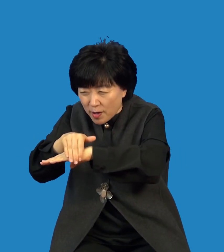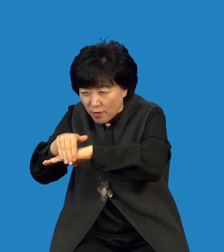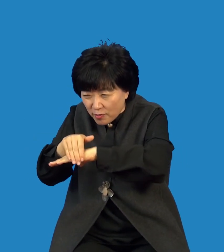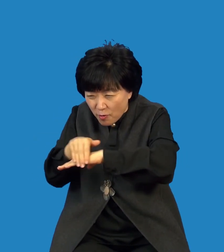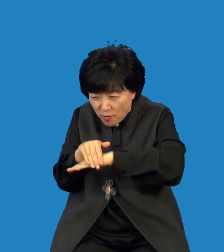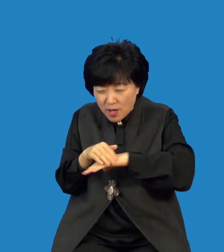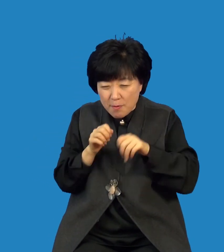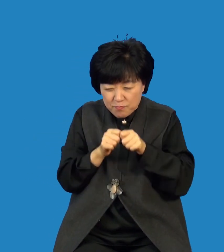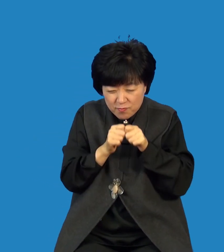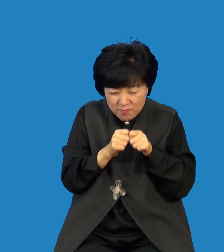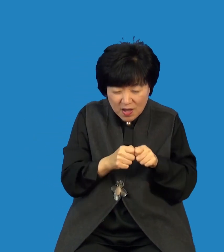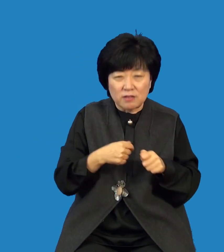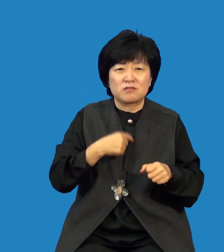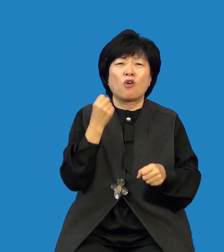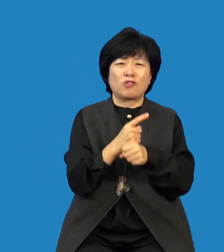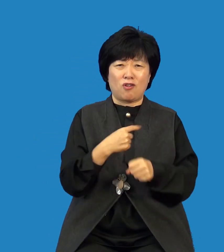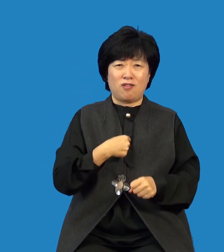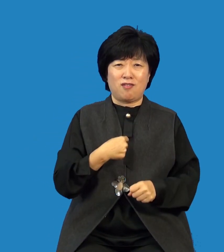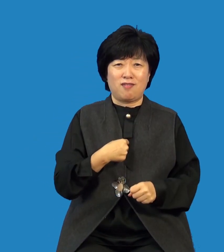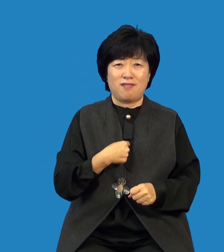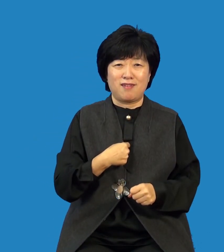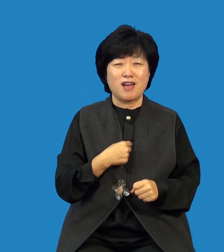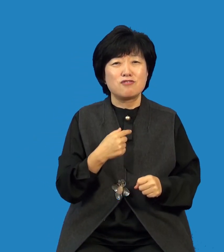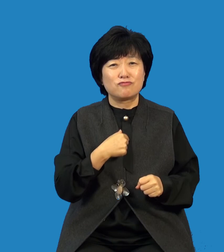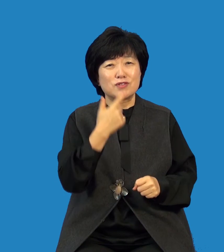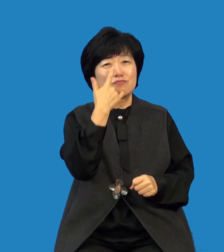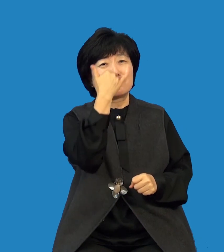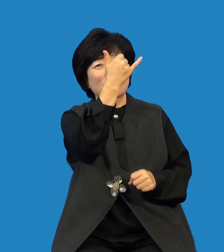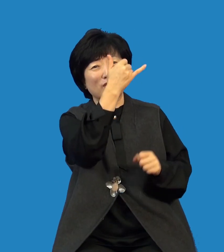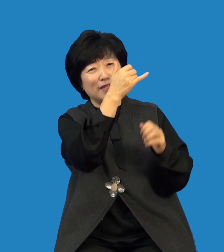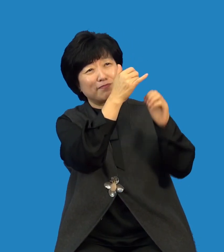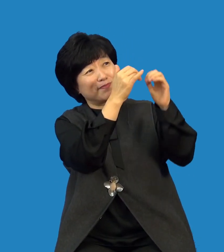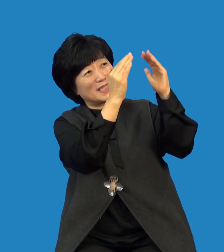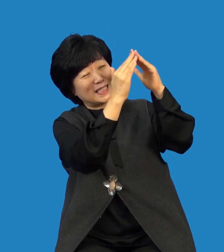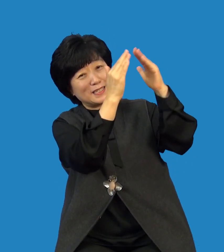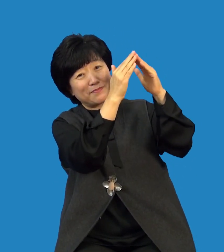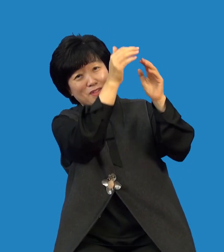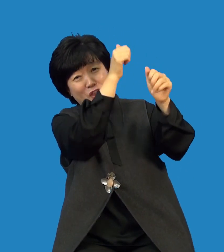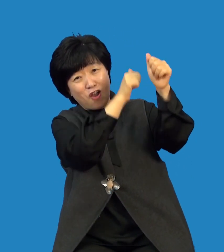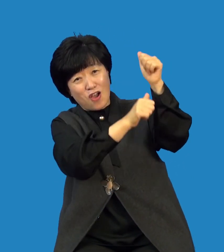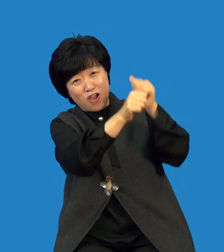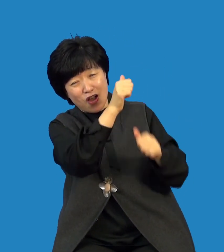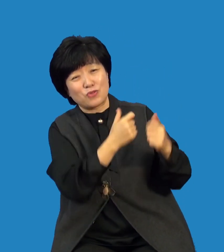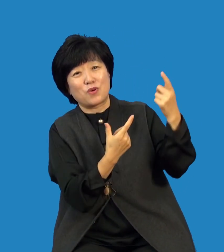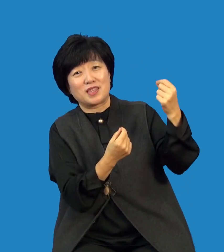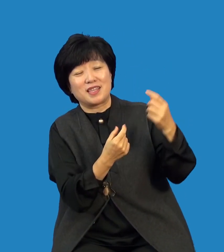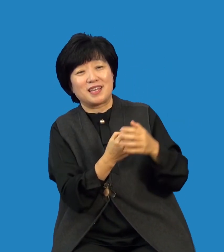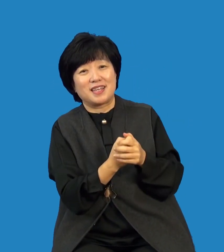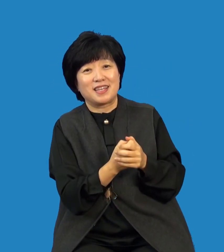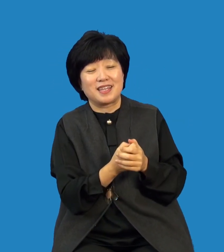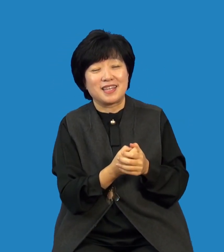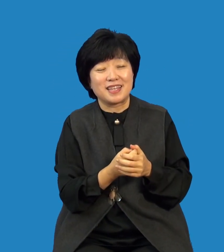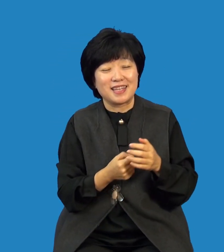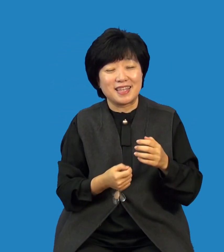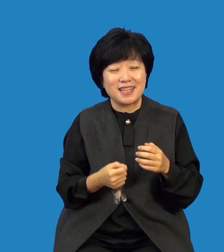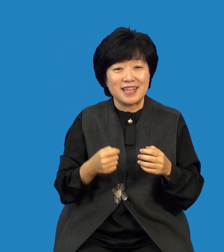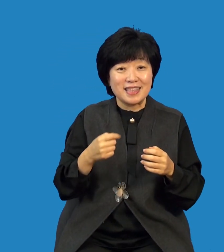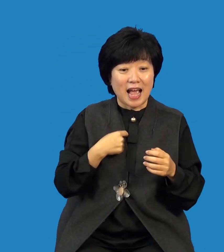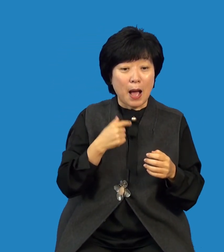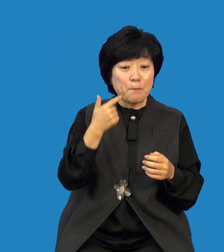나와야지만. 저희 이제 집안은 그런 피를 타고났습니다. 제가 처음에 목회한다 그랬을 때 우리 장인어른이 하신 첫 번째 말씀이